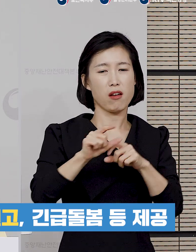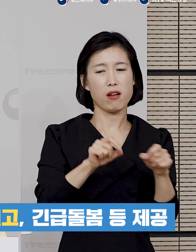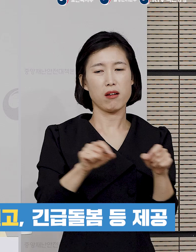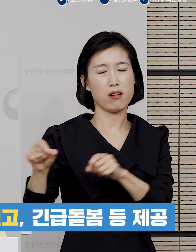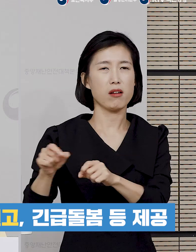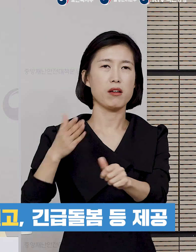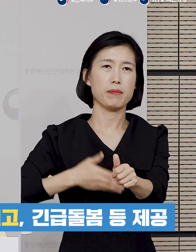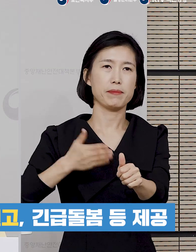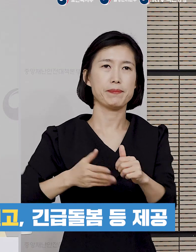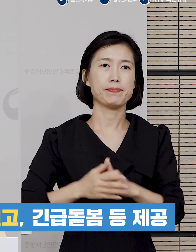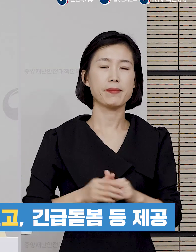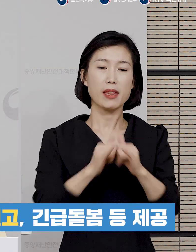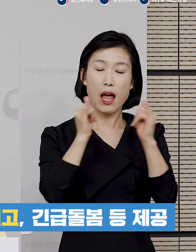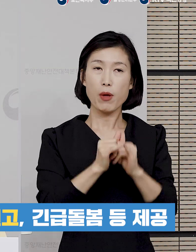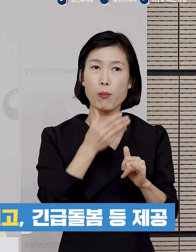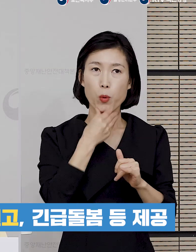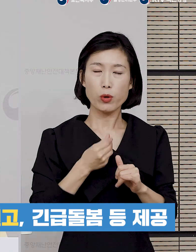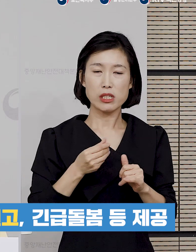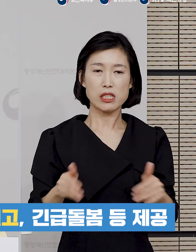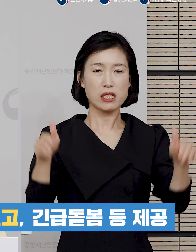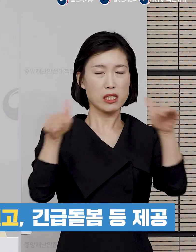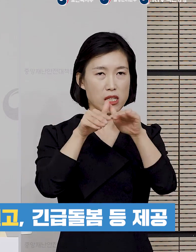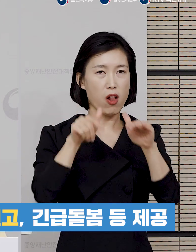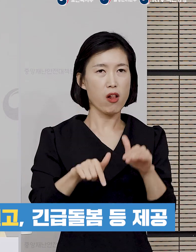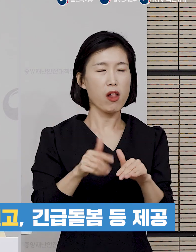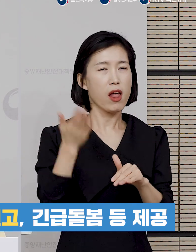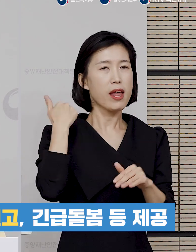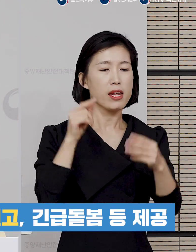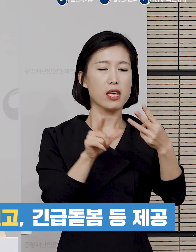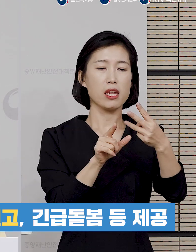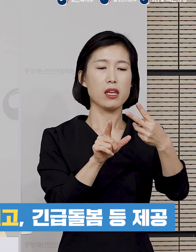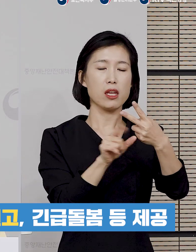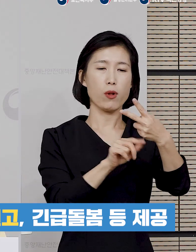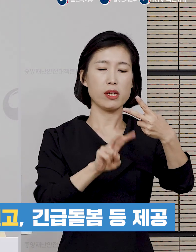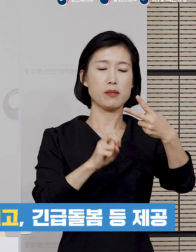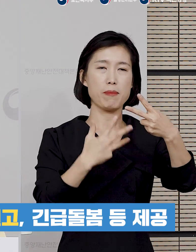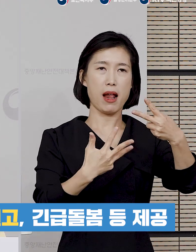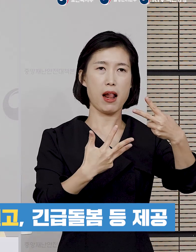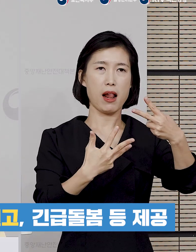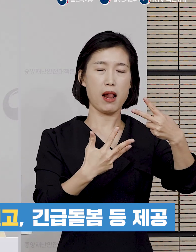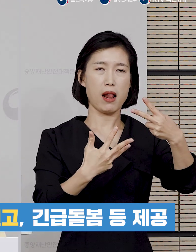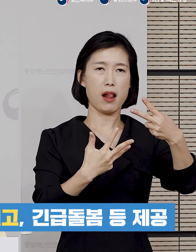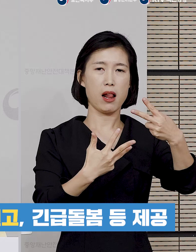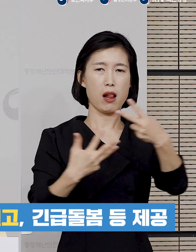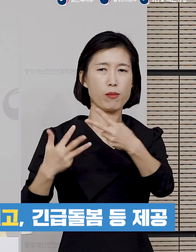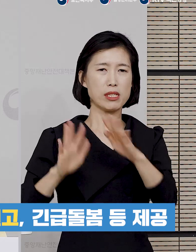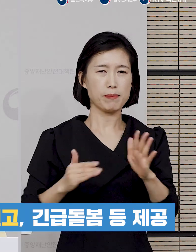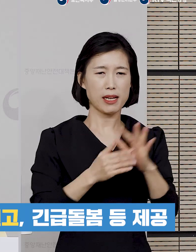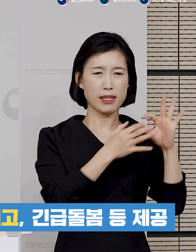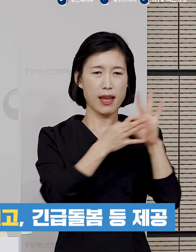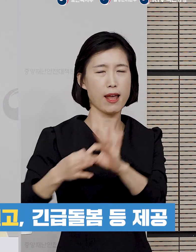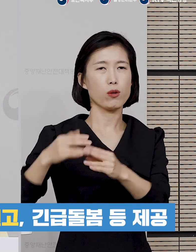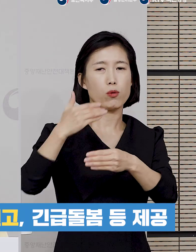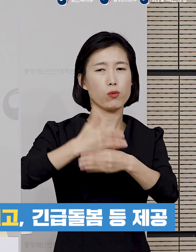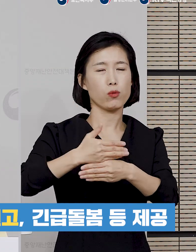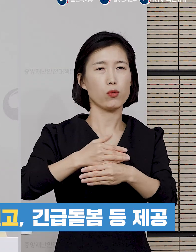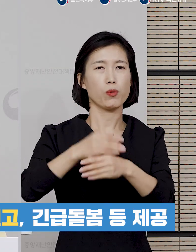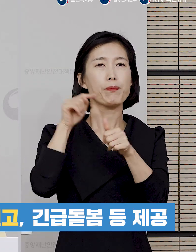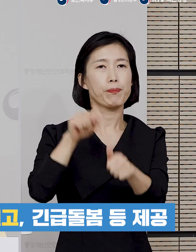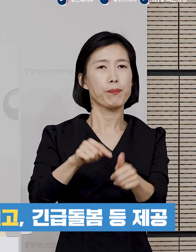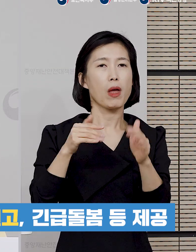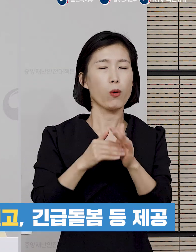휴관 연장을 권고합니다 사회복지 이용시 30 지난 2월 28일부터 이미 지속적으로